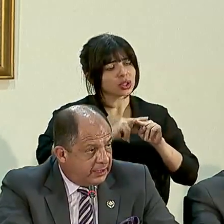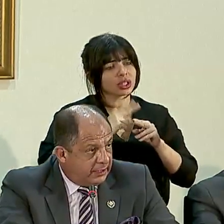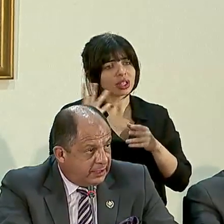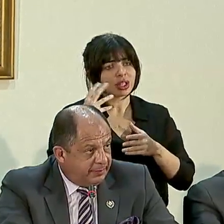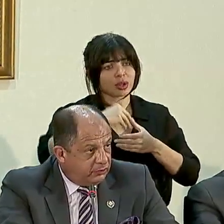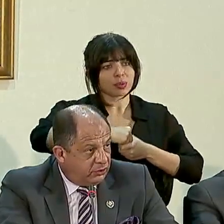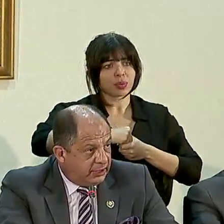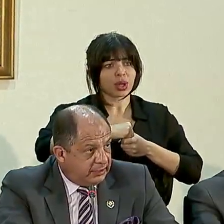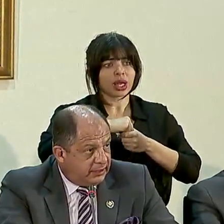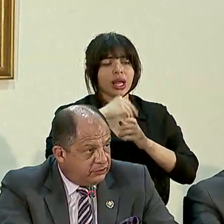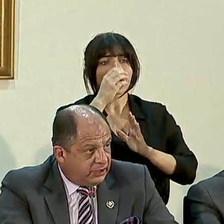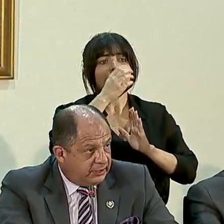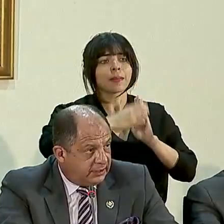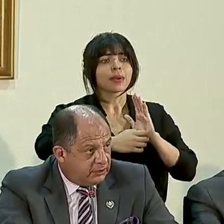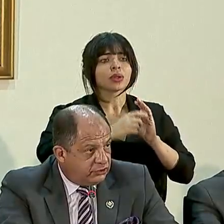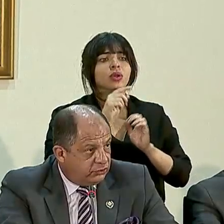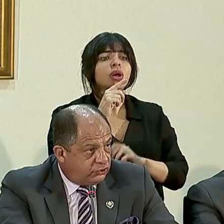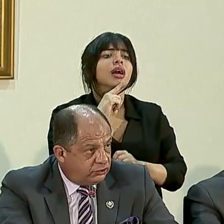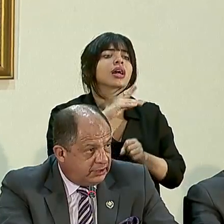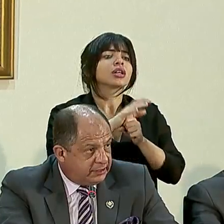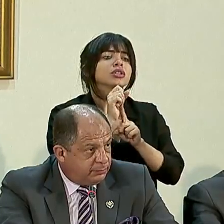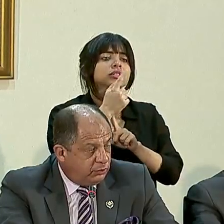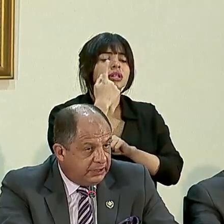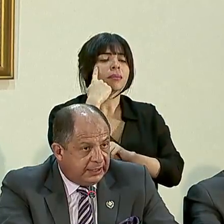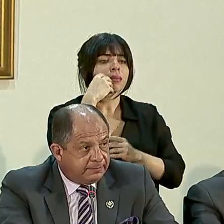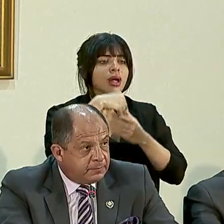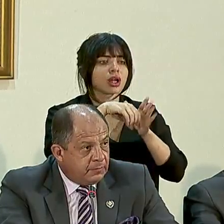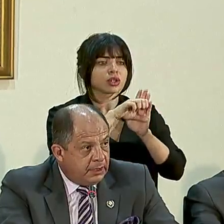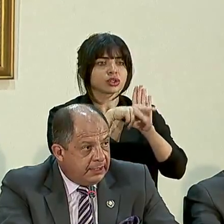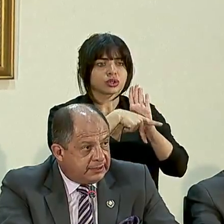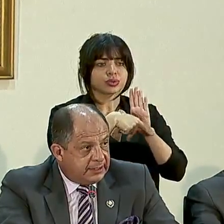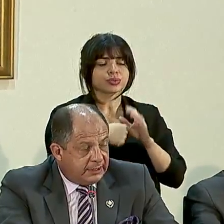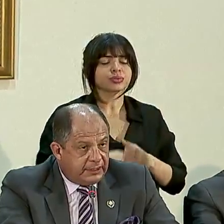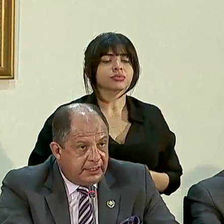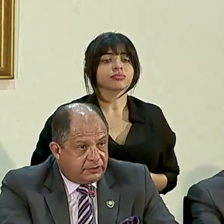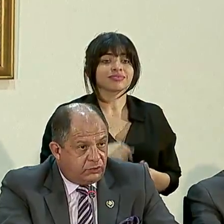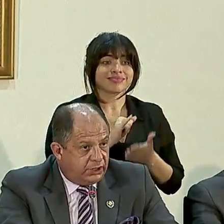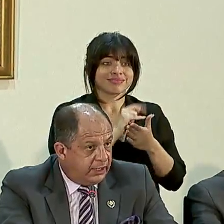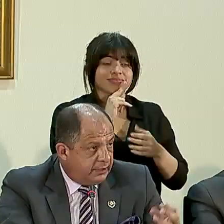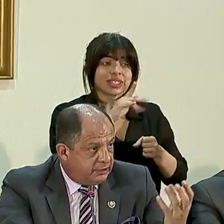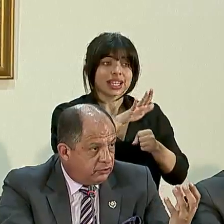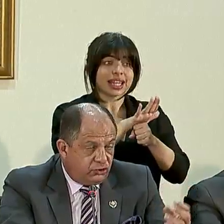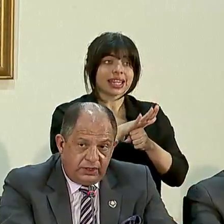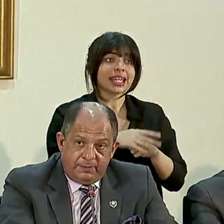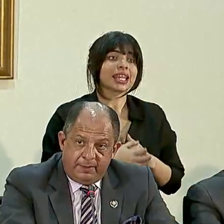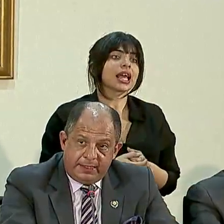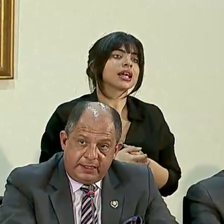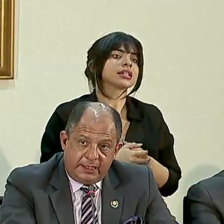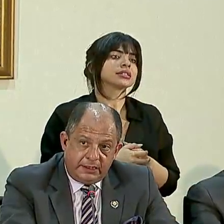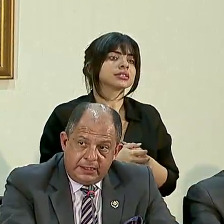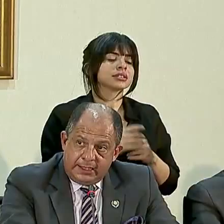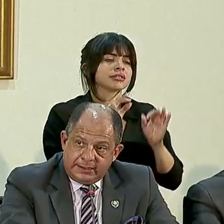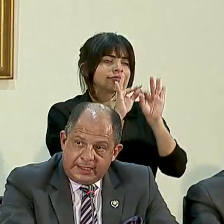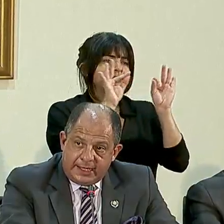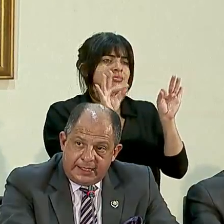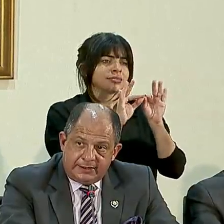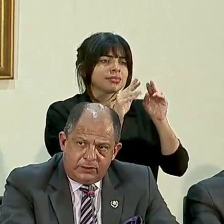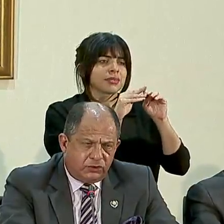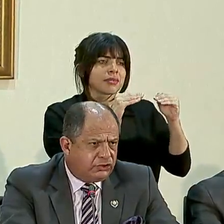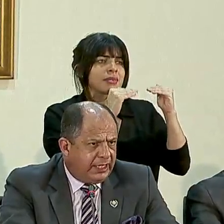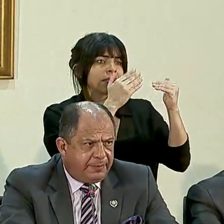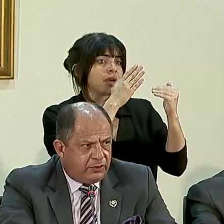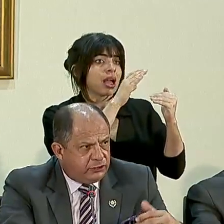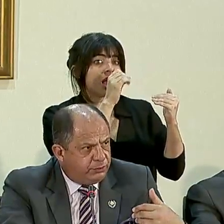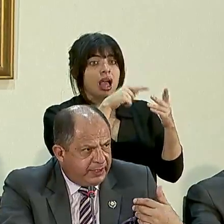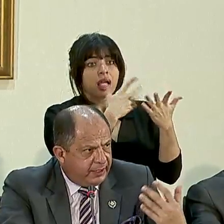incorporar el capítulo de garantías sociales a la Constitución de la República. Estas garantías, cuya institución emblemática es la Caja del